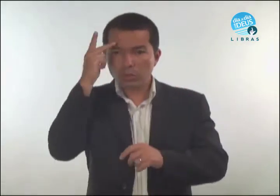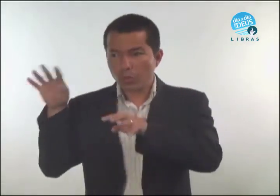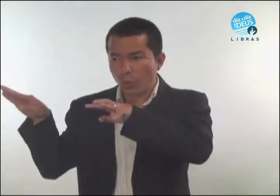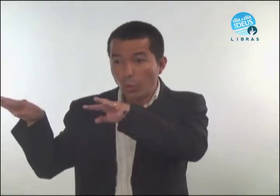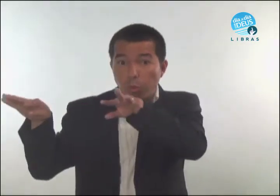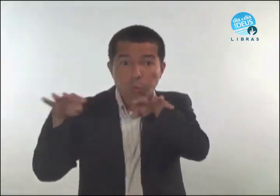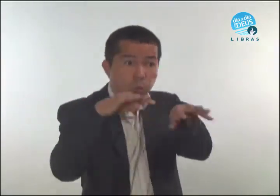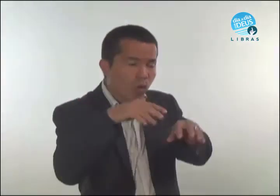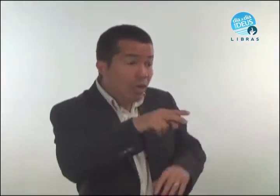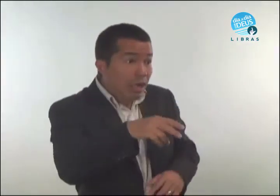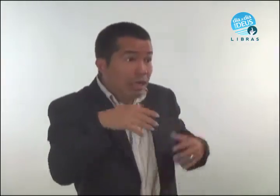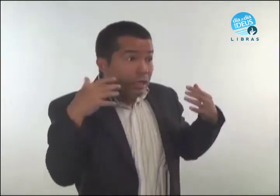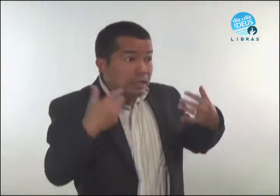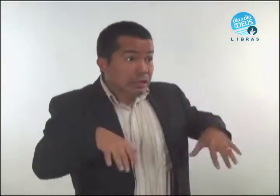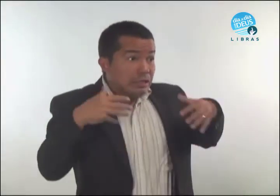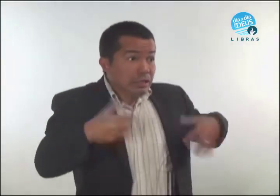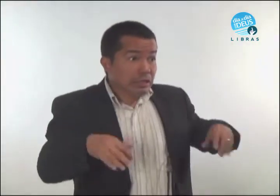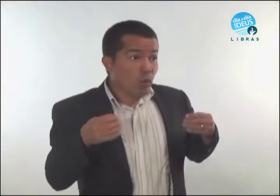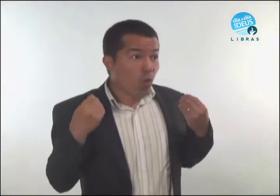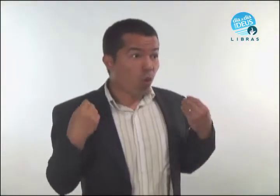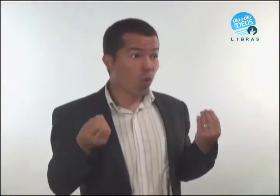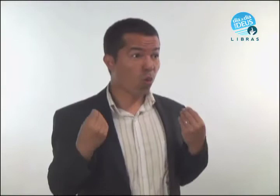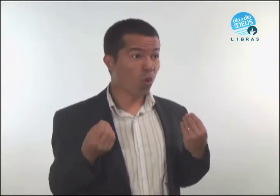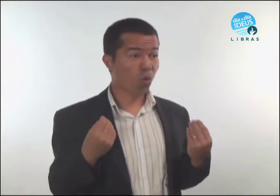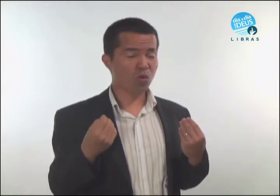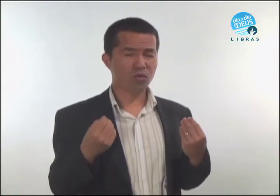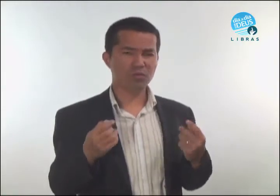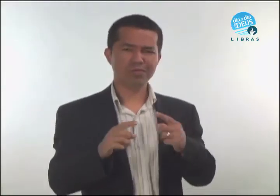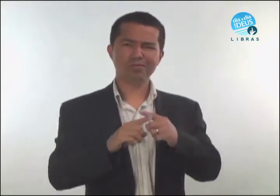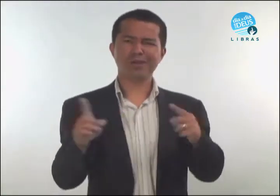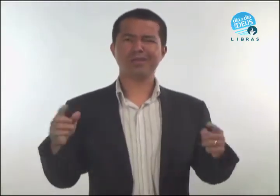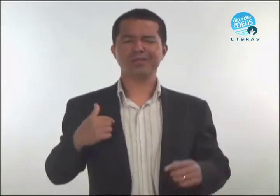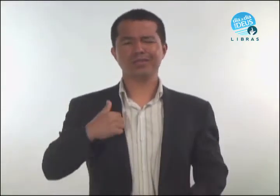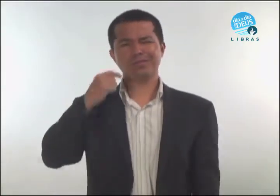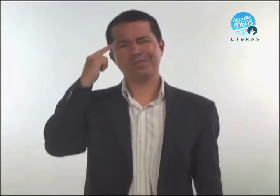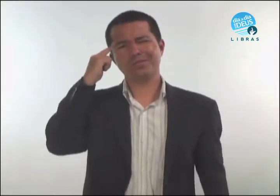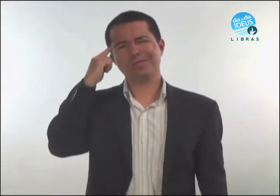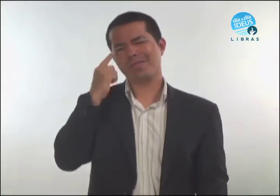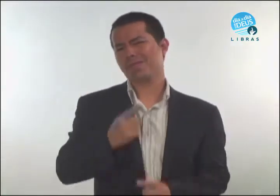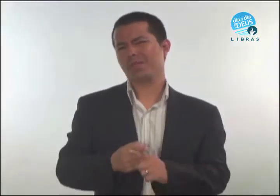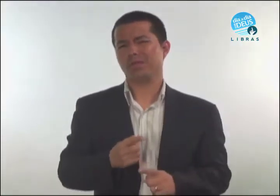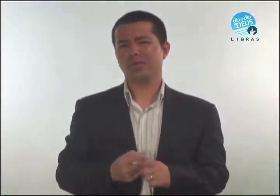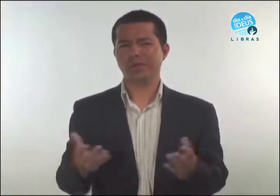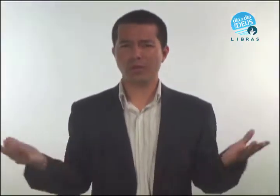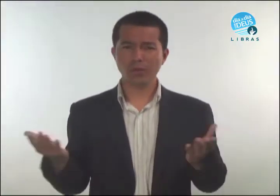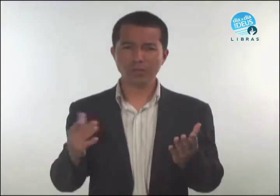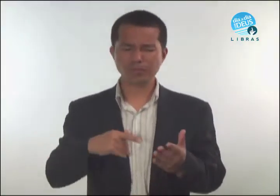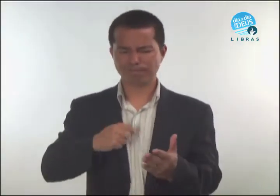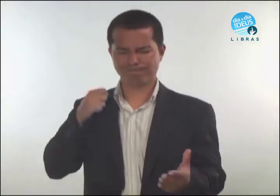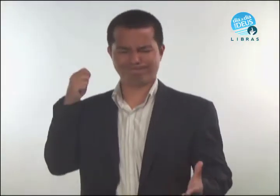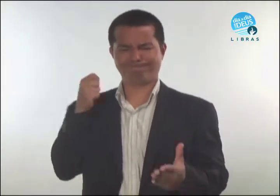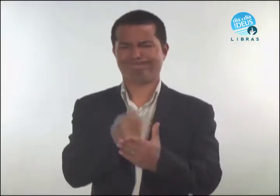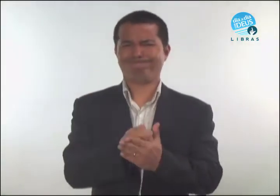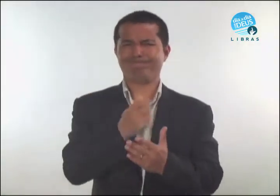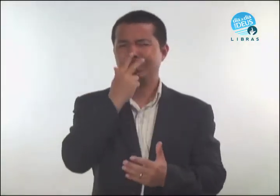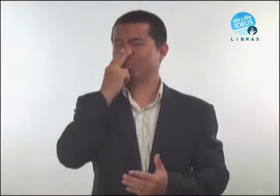da congregação. E a gente fica olhando assim e diz: por que Deus teve de julgá-lo com tamanho